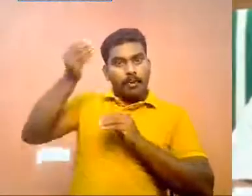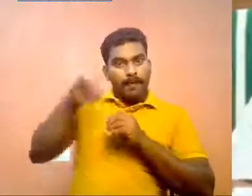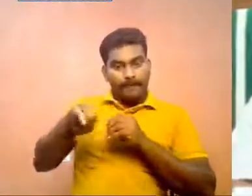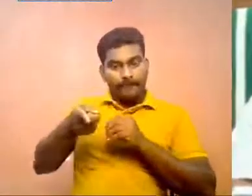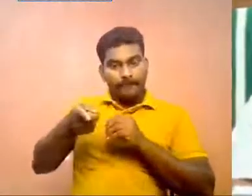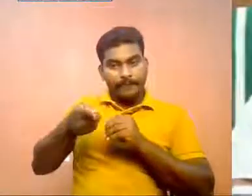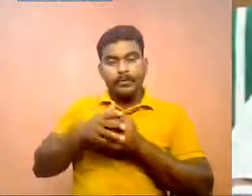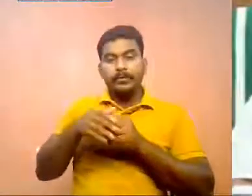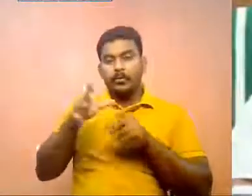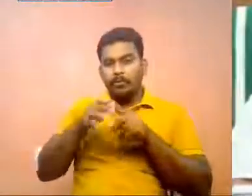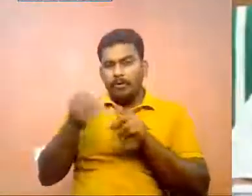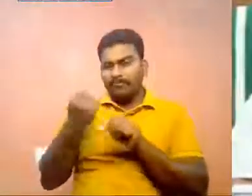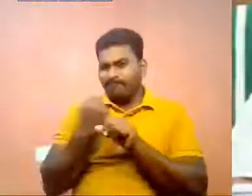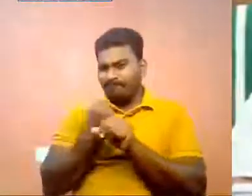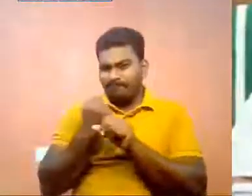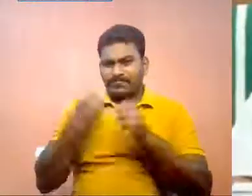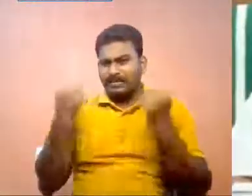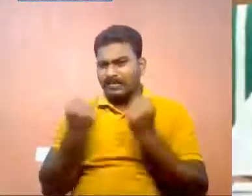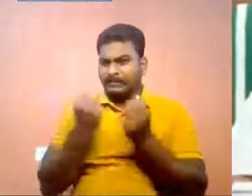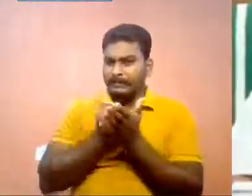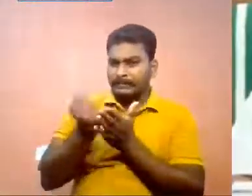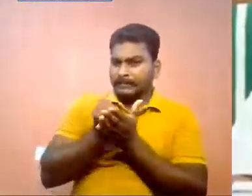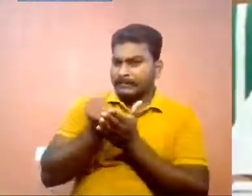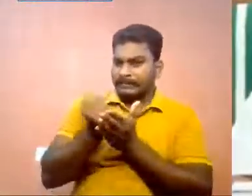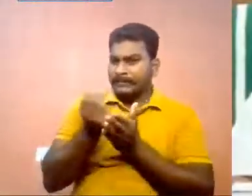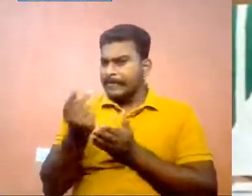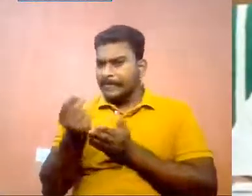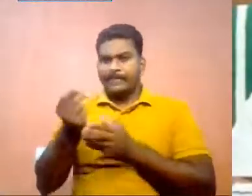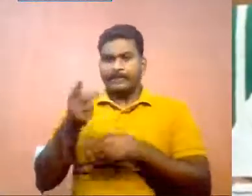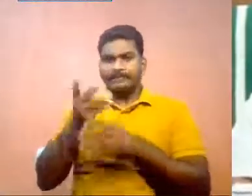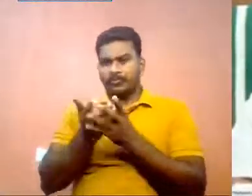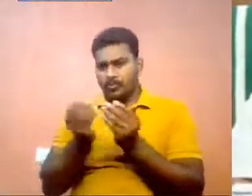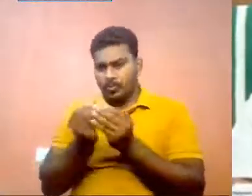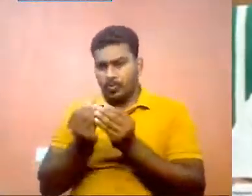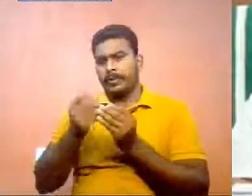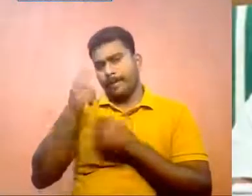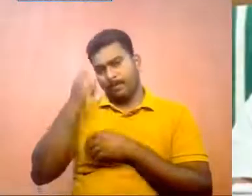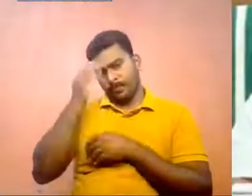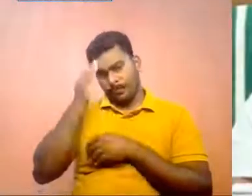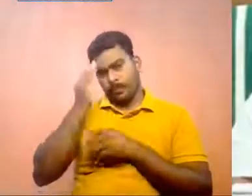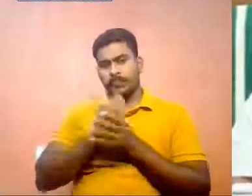ചില അടിയന്തര നടപടികൾ അവിടെ സ്വീകരിക്കണമെന്ന് കണ്ടിട്ടുണ്ട്.